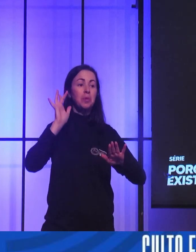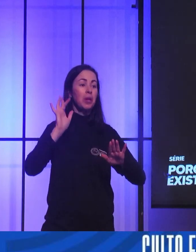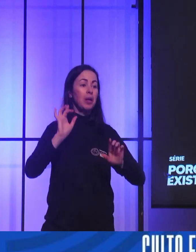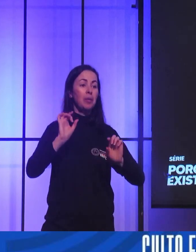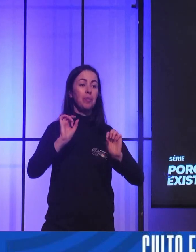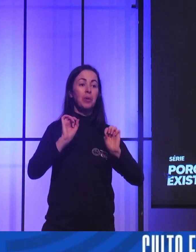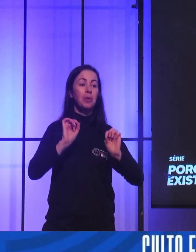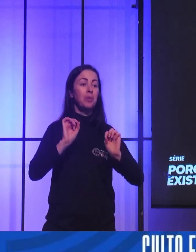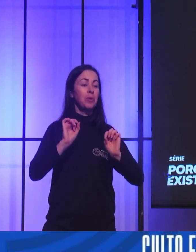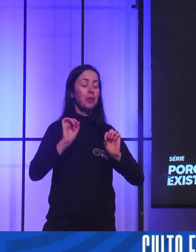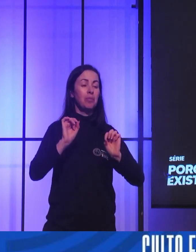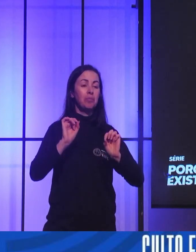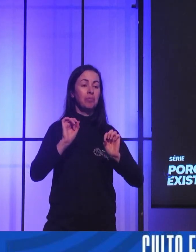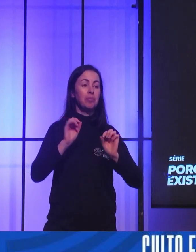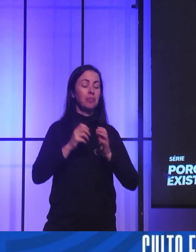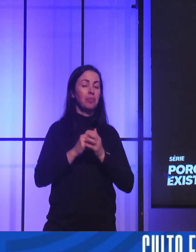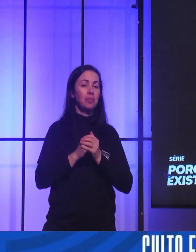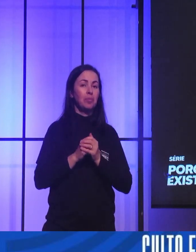da eternidade